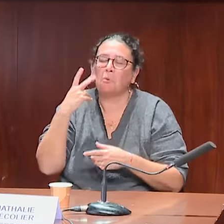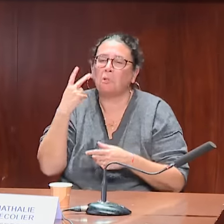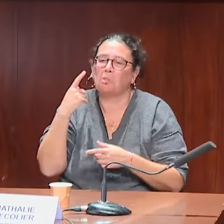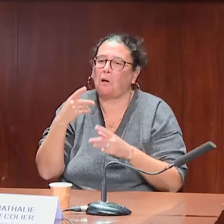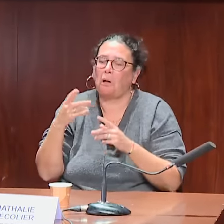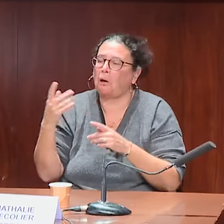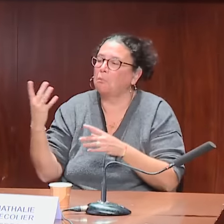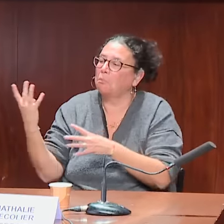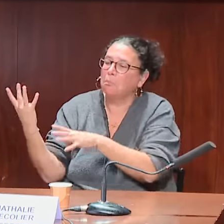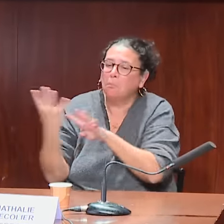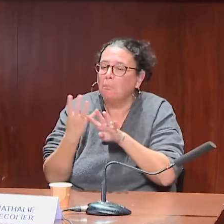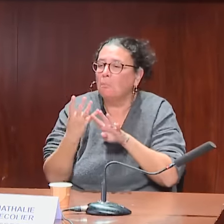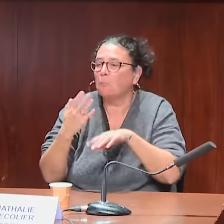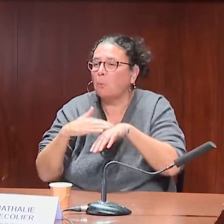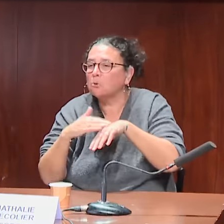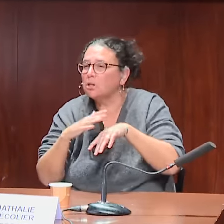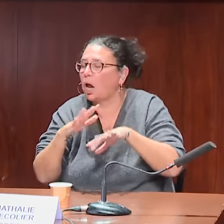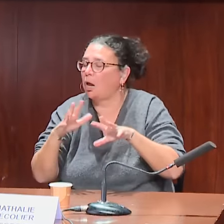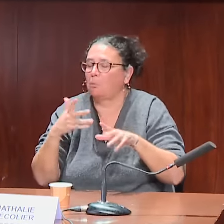Alors,